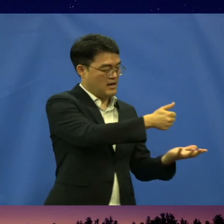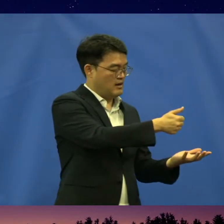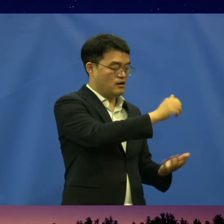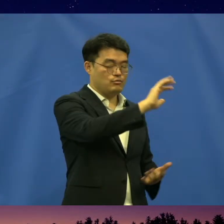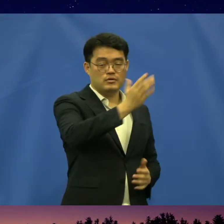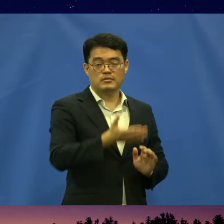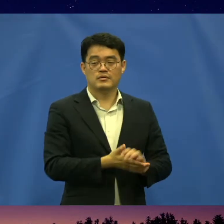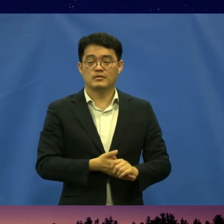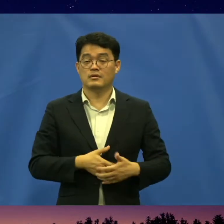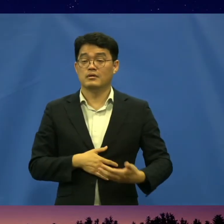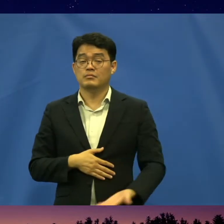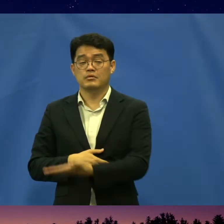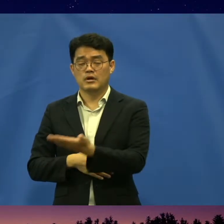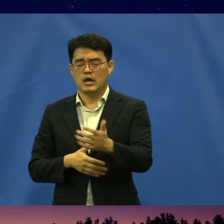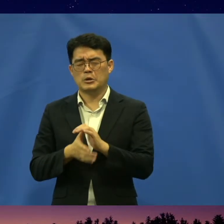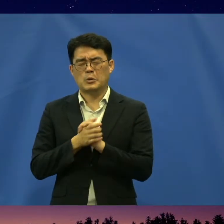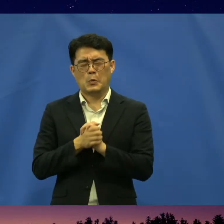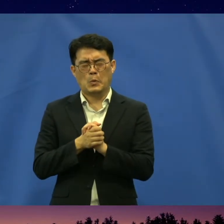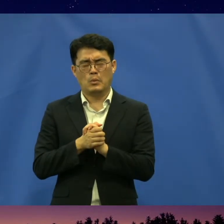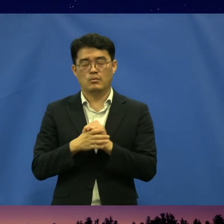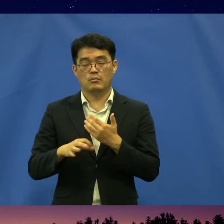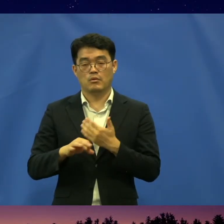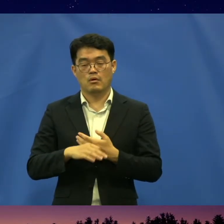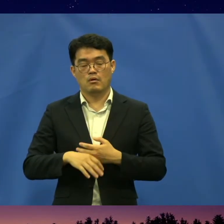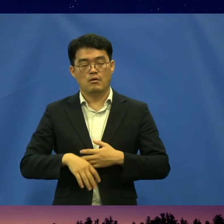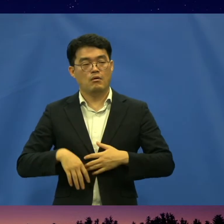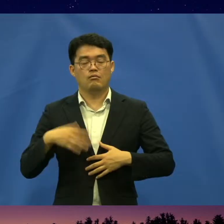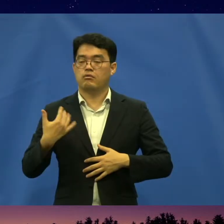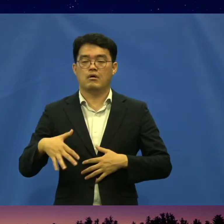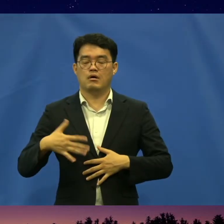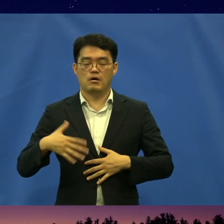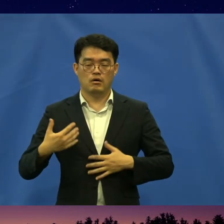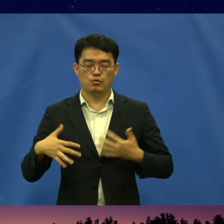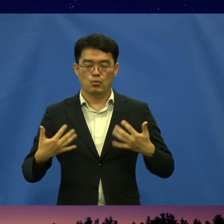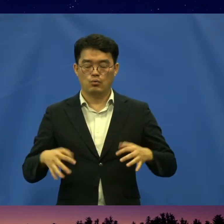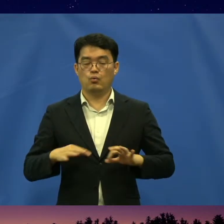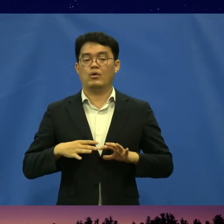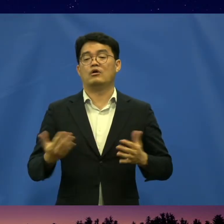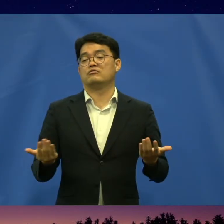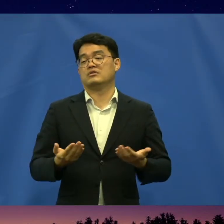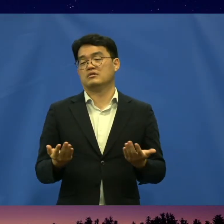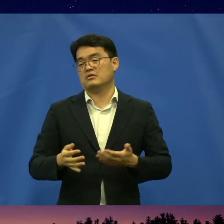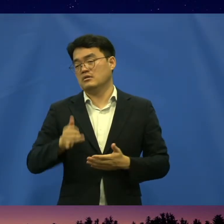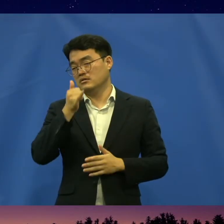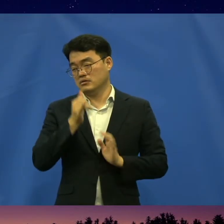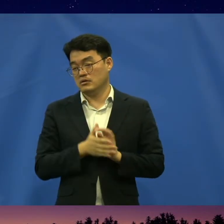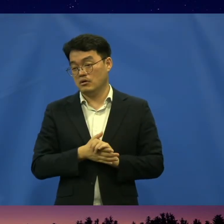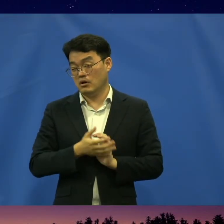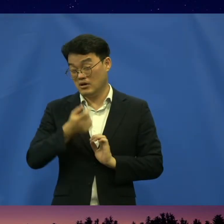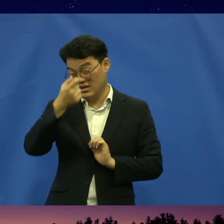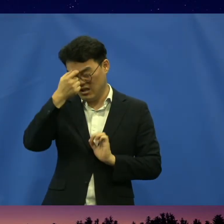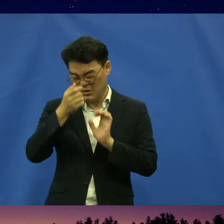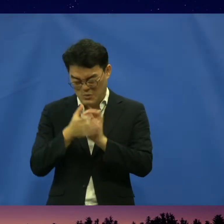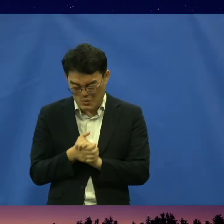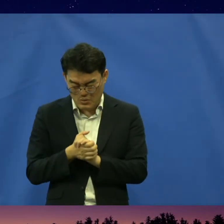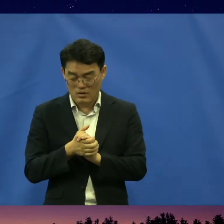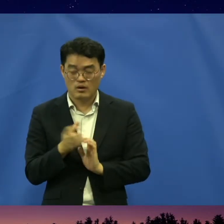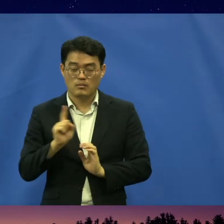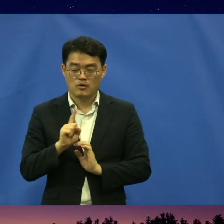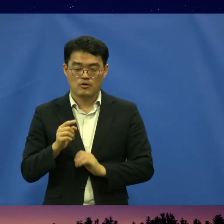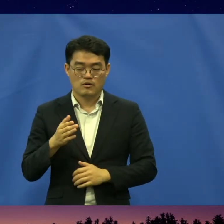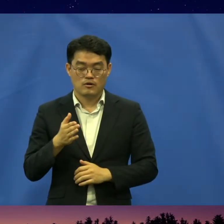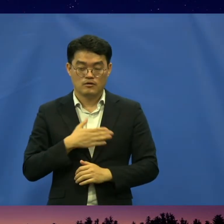여러분 기도하면 놀라운 일이 납니다. 기도란 뭐냐면 일종의 관심 이동이에요. 내가 나를